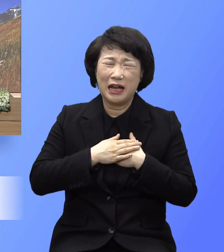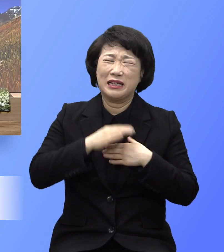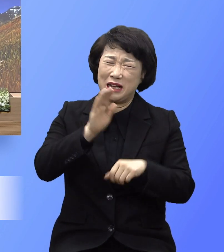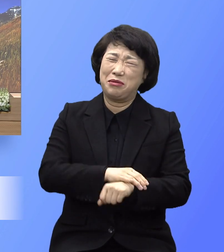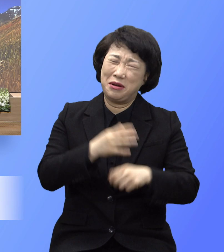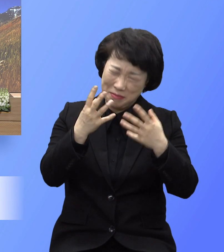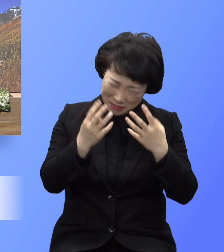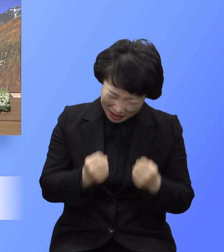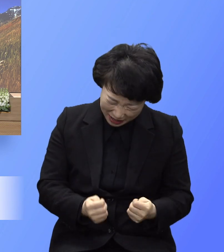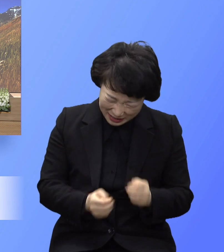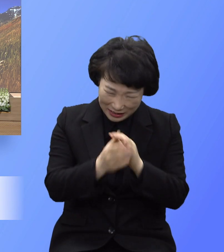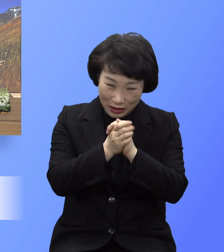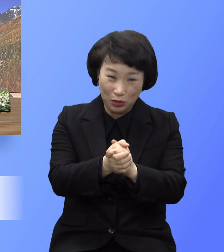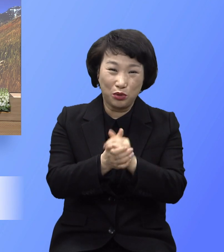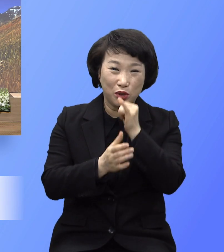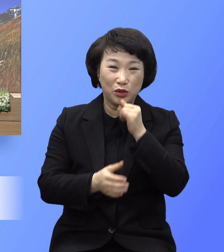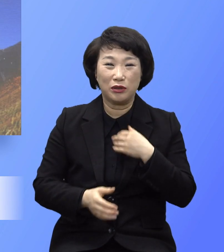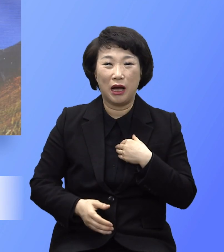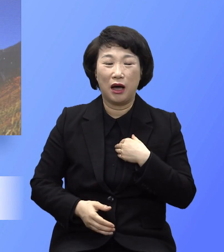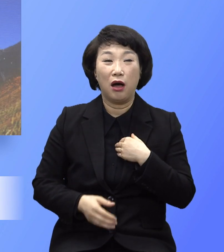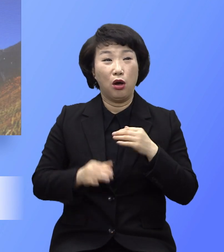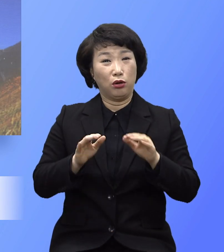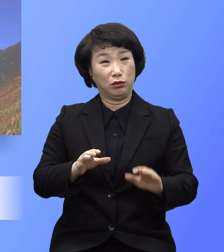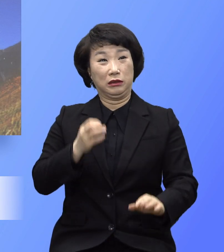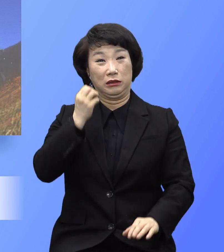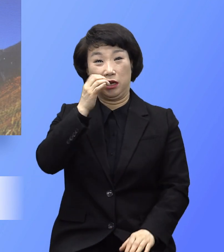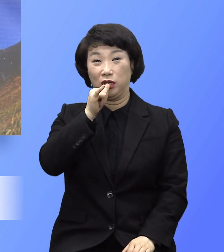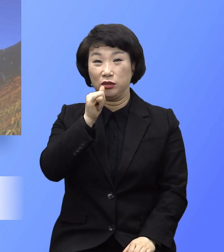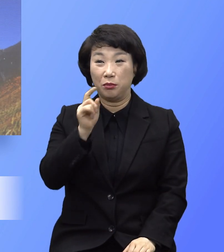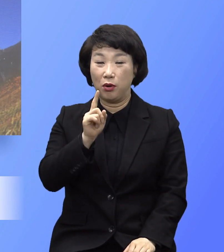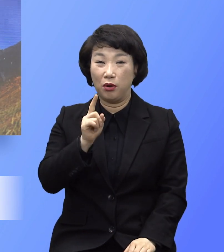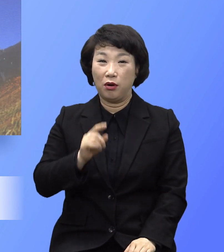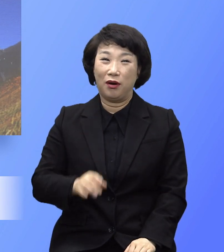잘못했습니다도 많이 했어요. 그런데요,